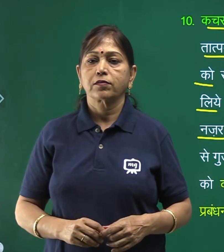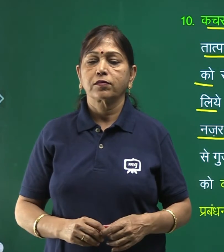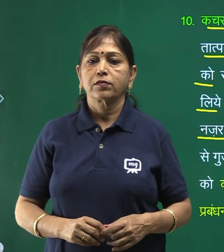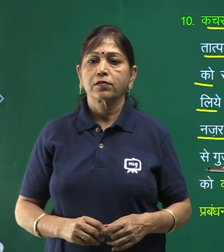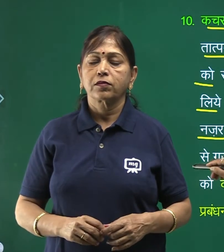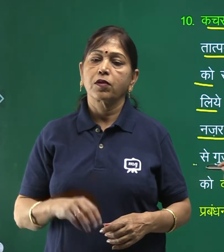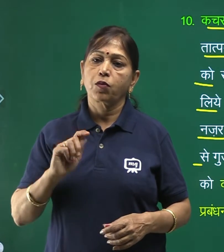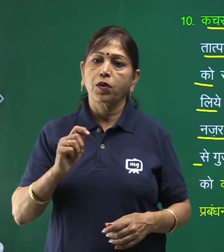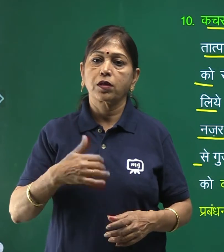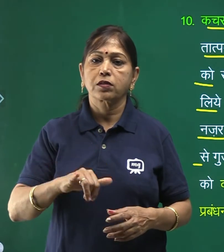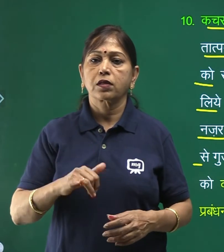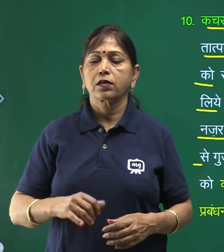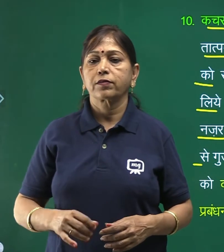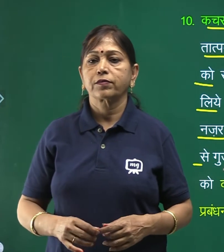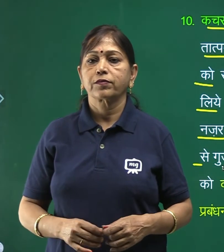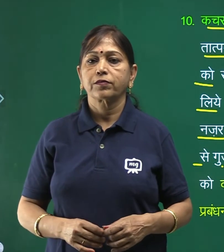प्रक्रिया से